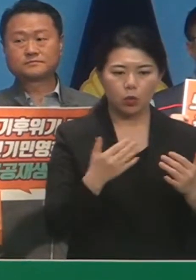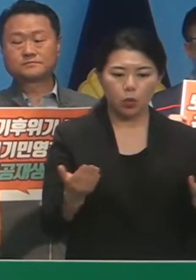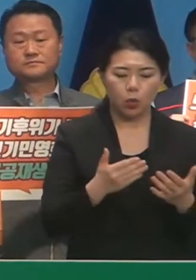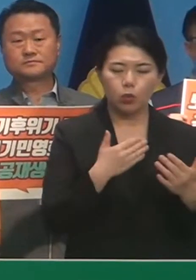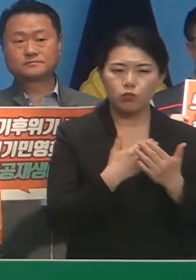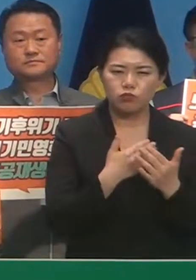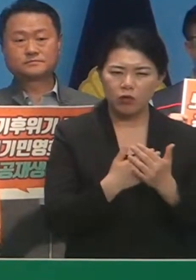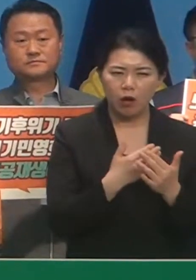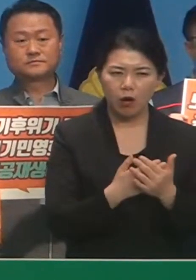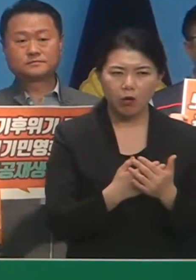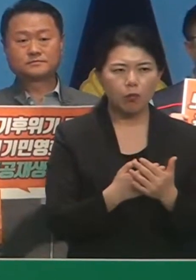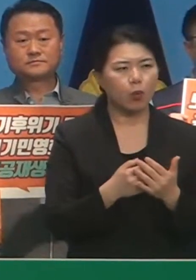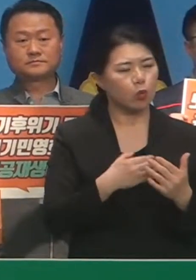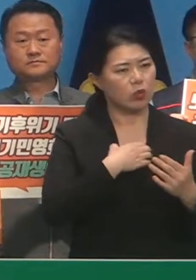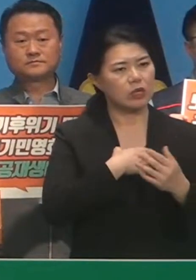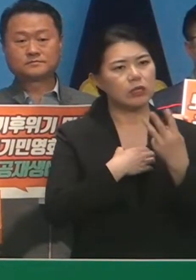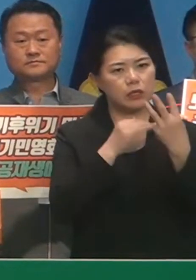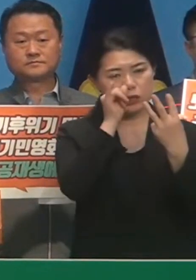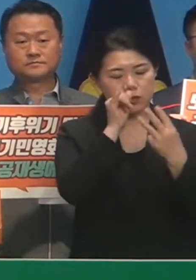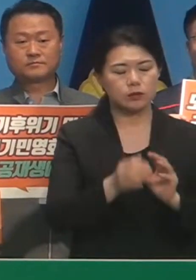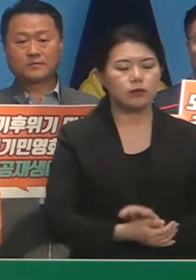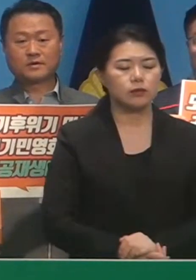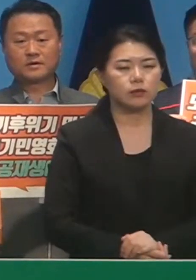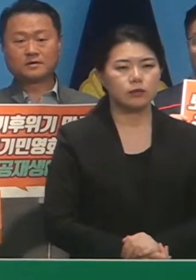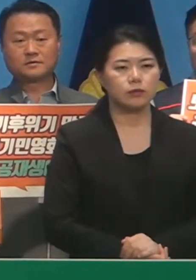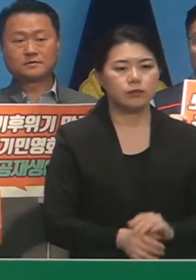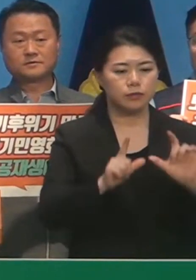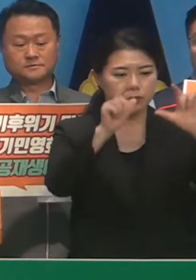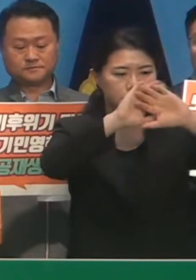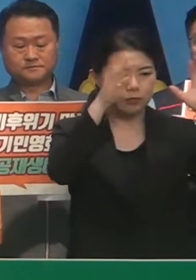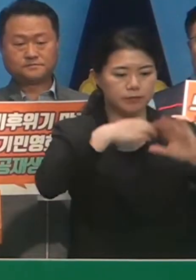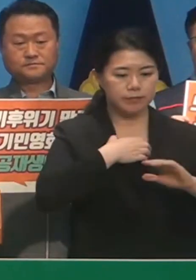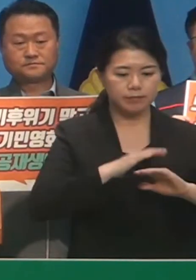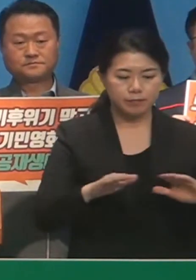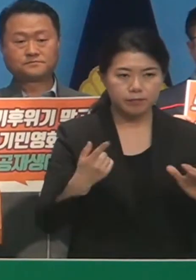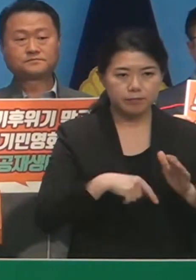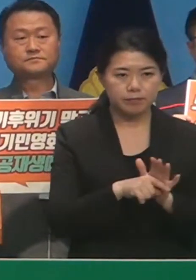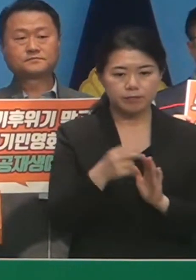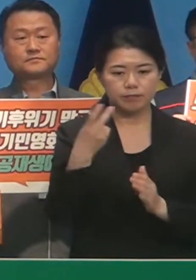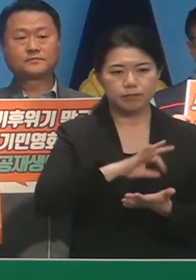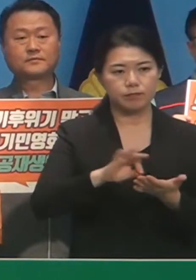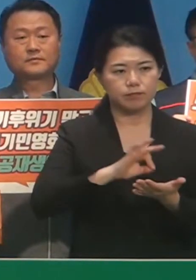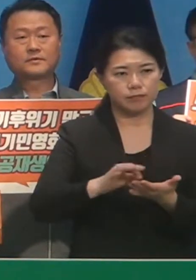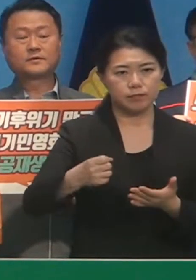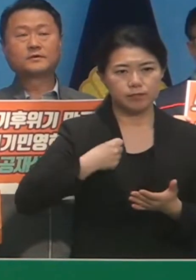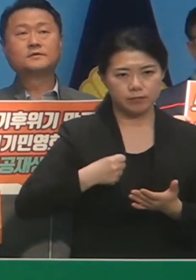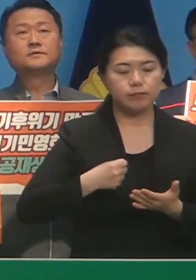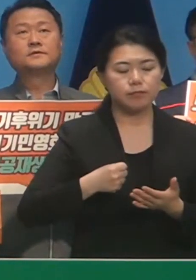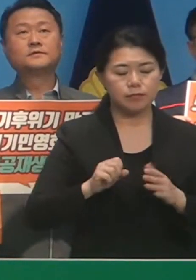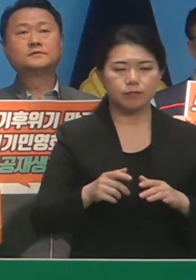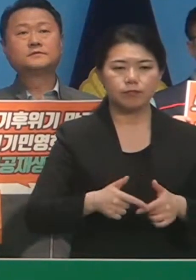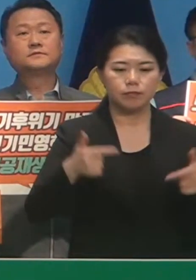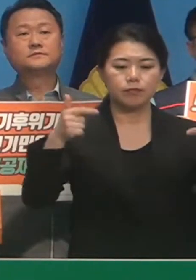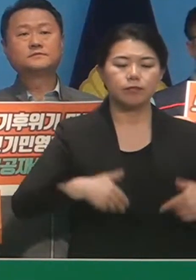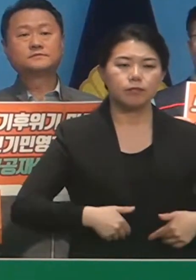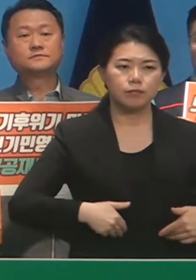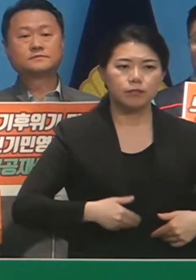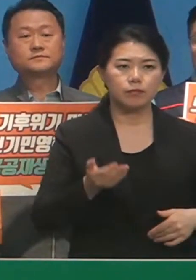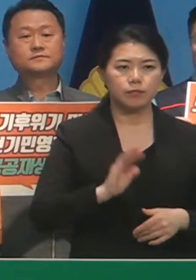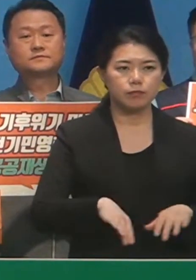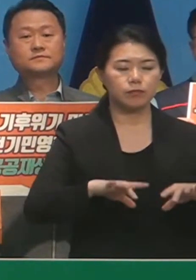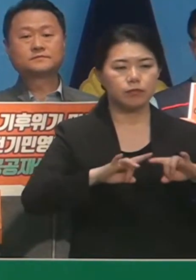가지 중대한 위기에 직면해 있습니다. 기후위기 해결을 위해 재생에너지를 빠르게 늘려야 하지만